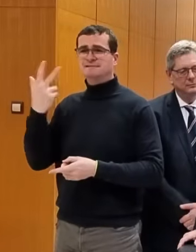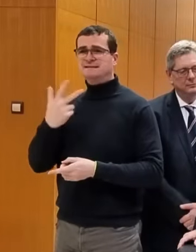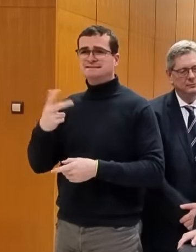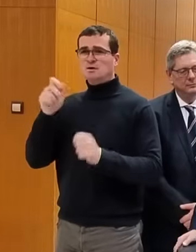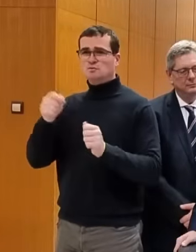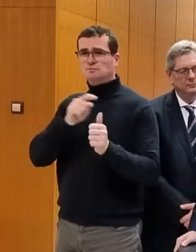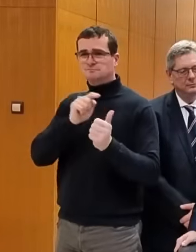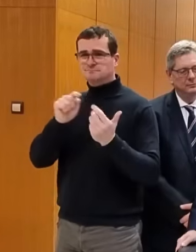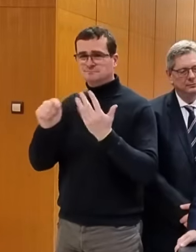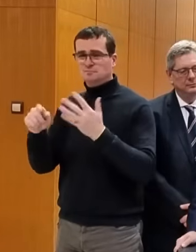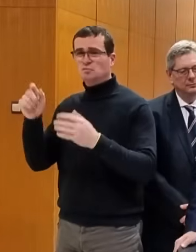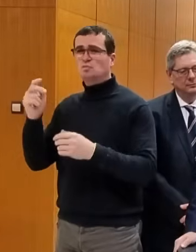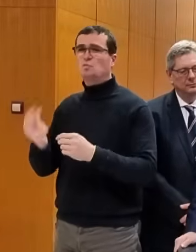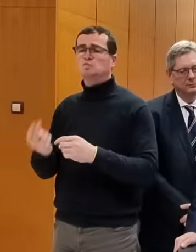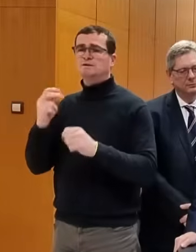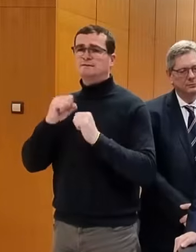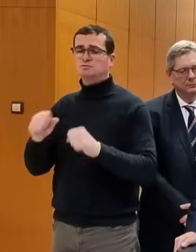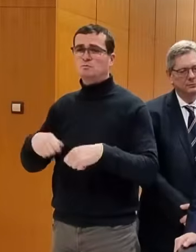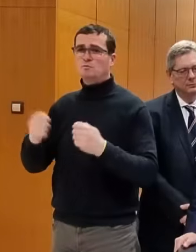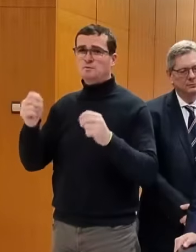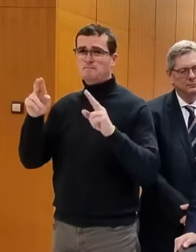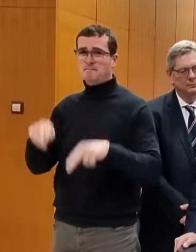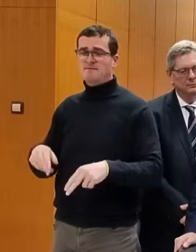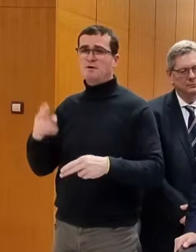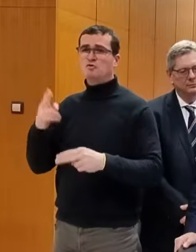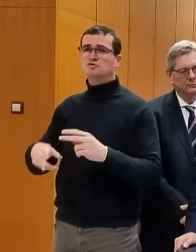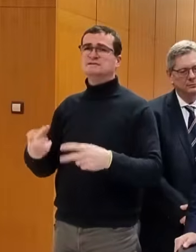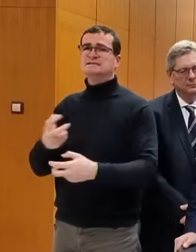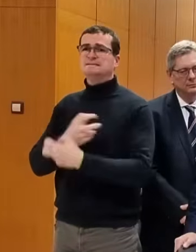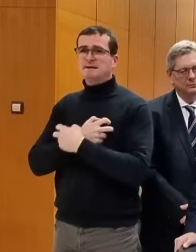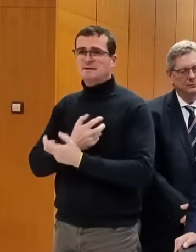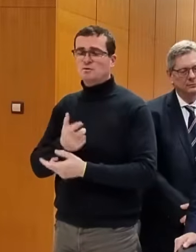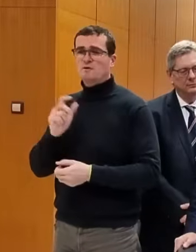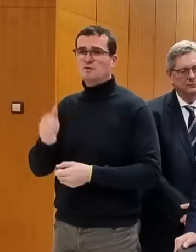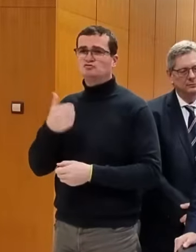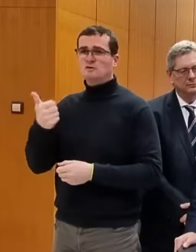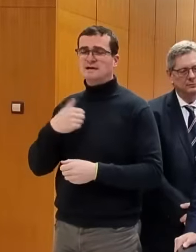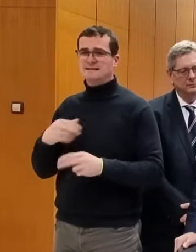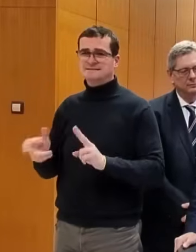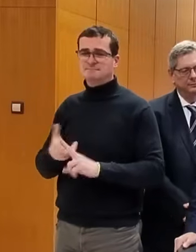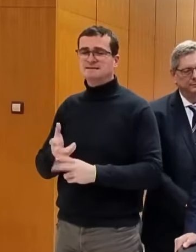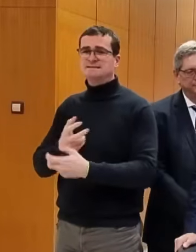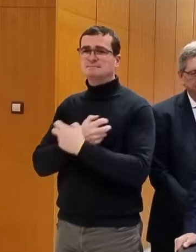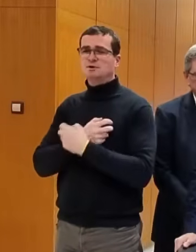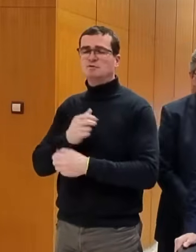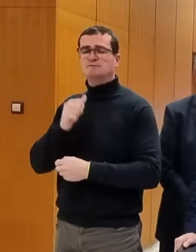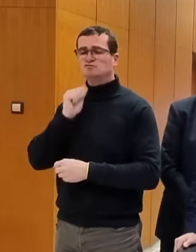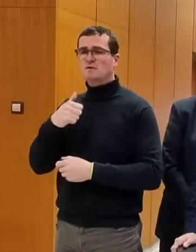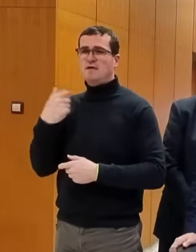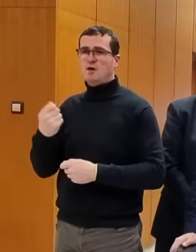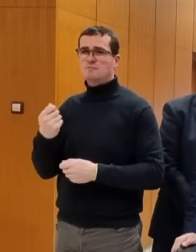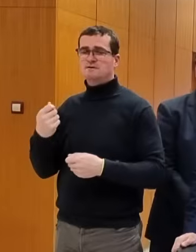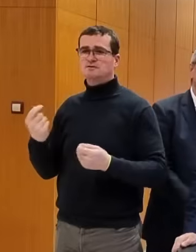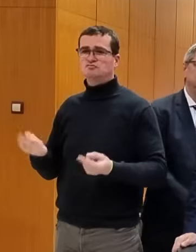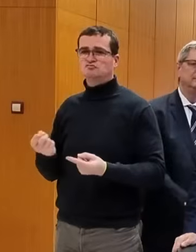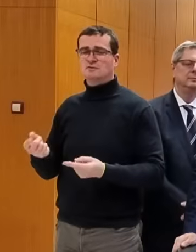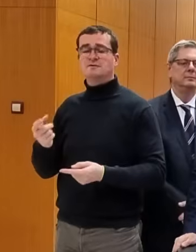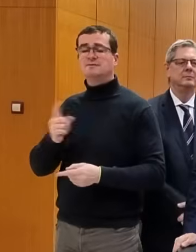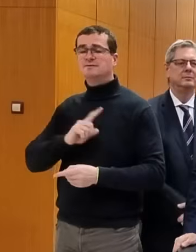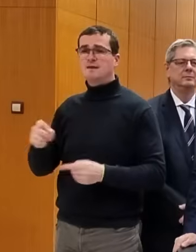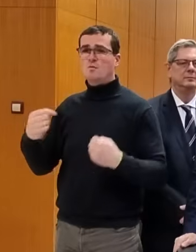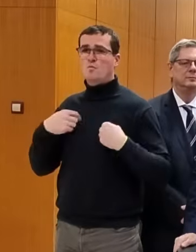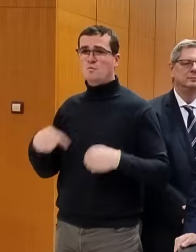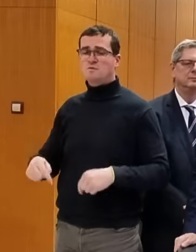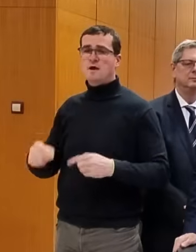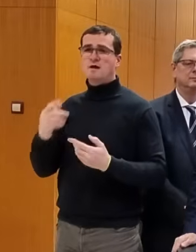30 rozhodnutí ústavného súdu a boli tu porušené práva, ktoré končili smrťou. Ešte raz sa tomu vrátim, smrťou za žiadny ekonomický čin. Nie je u nás